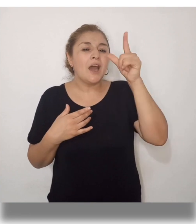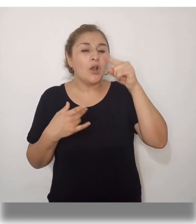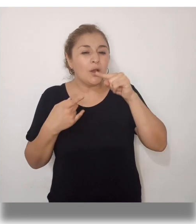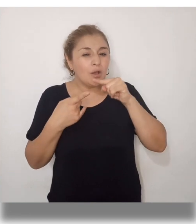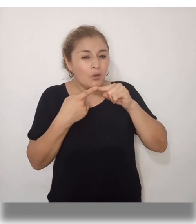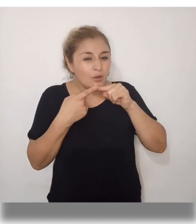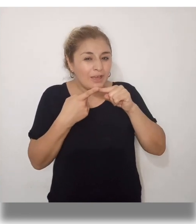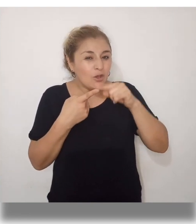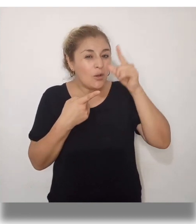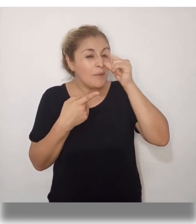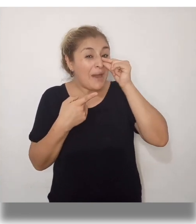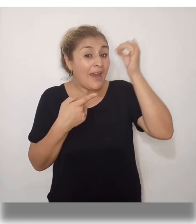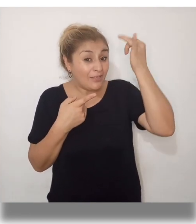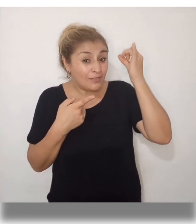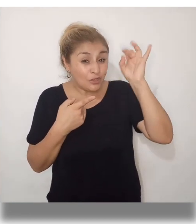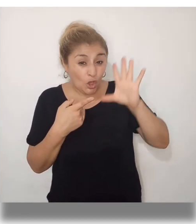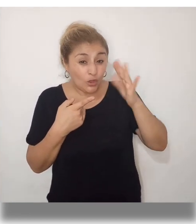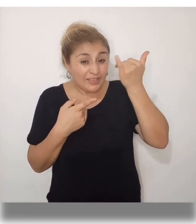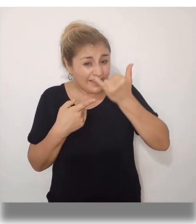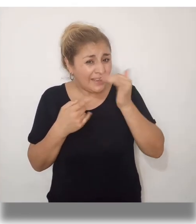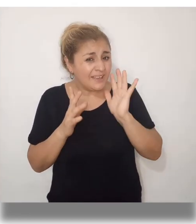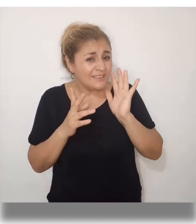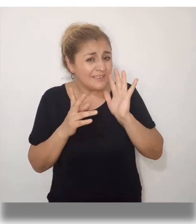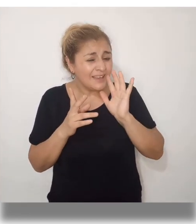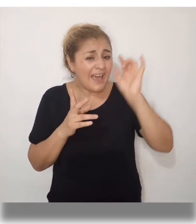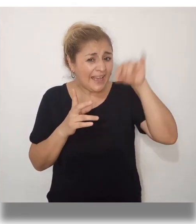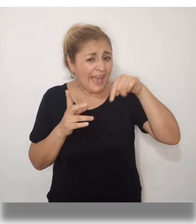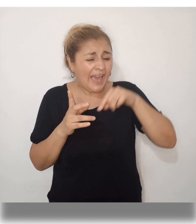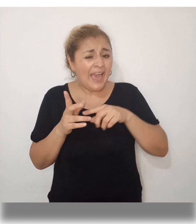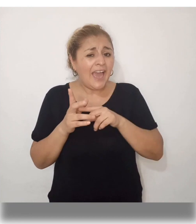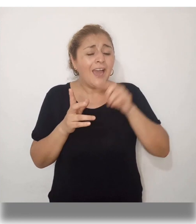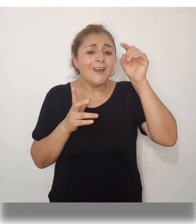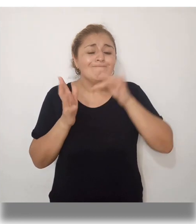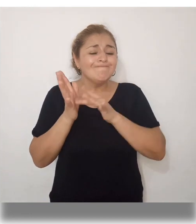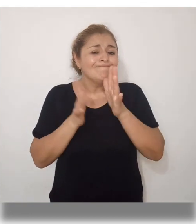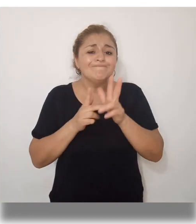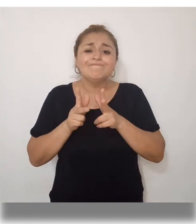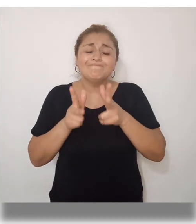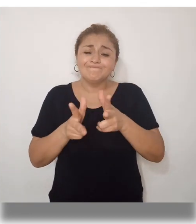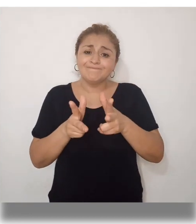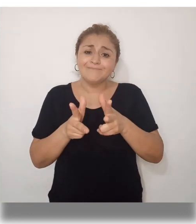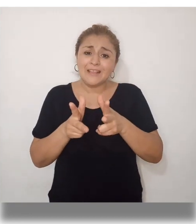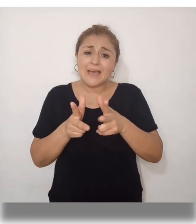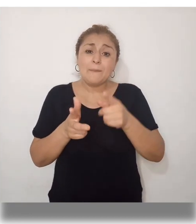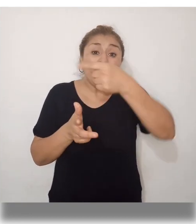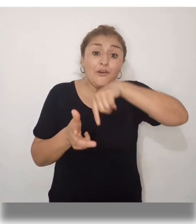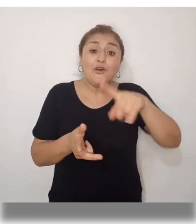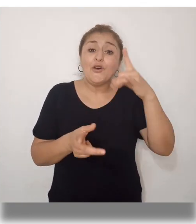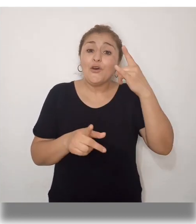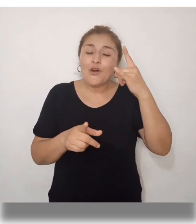él quiere que veamos y que tengamos en cuenta y que nunca nos olvidemos que yo